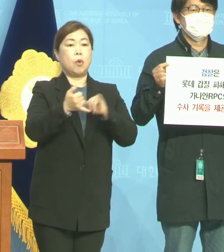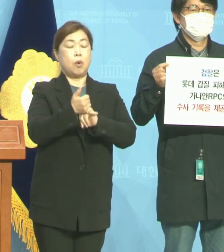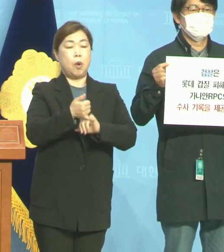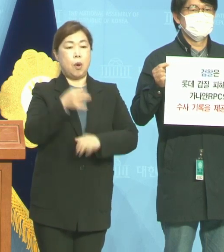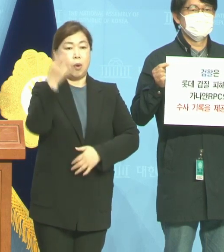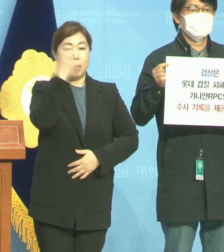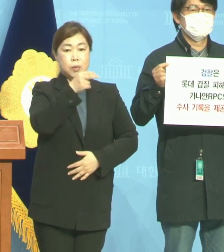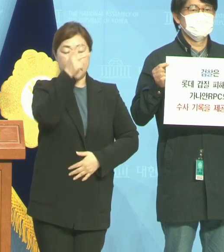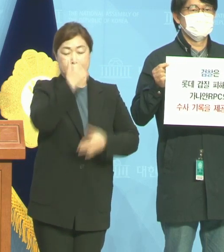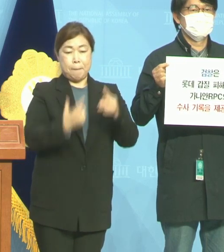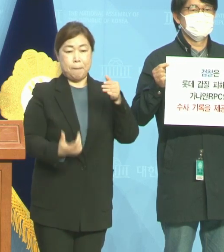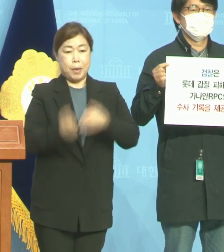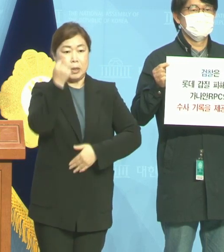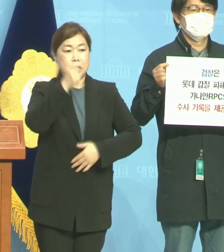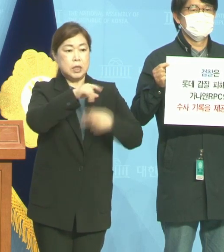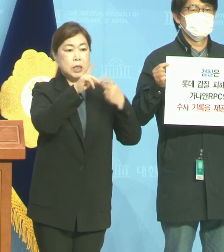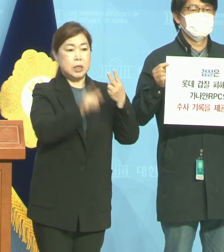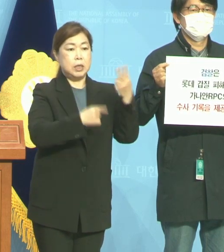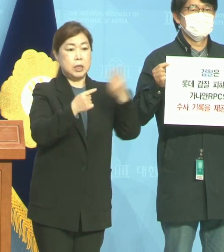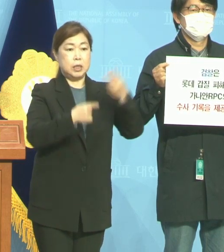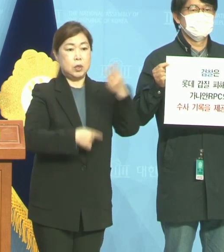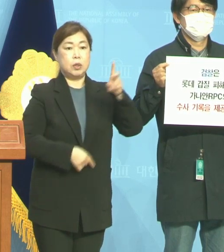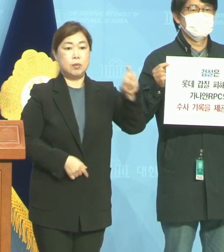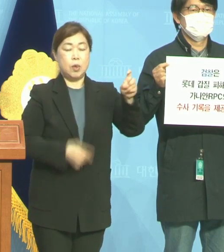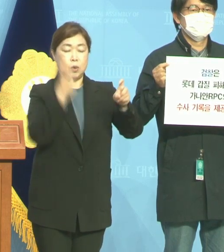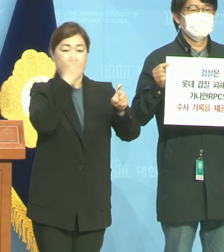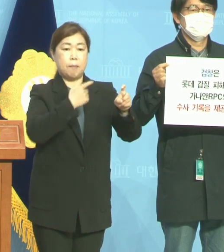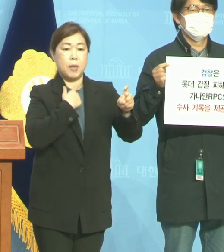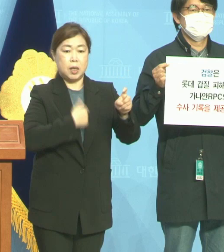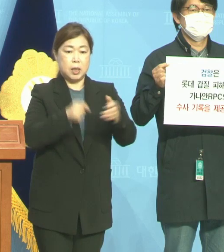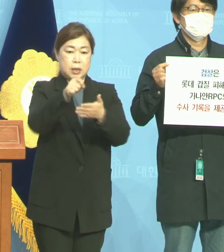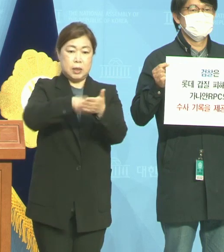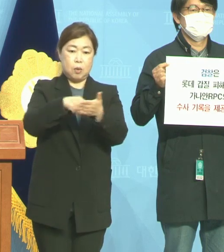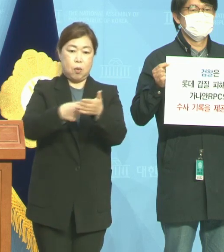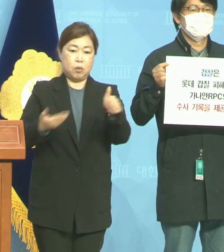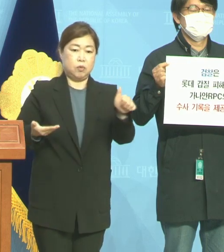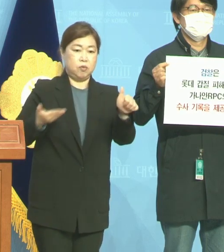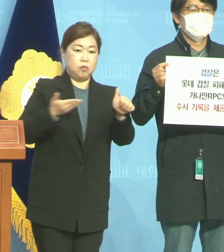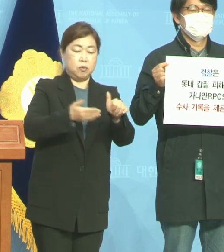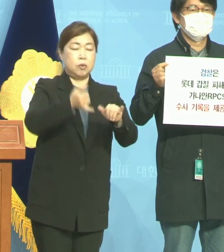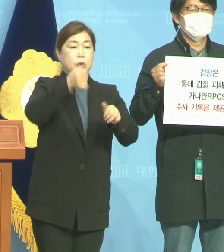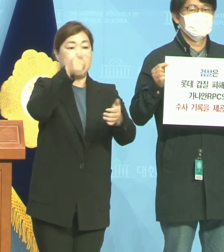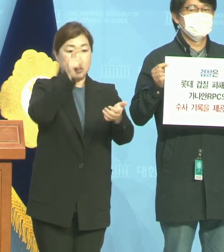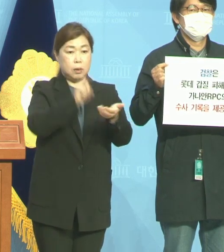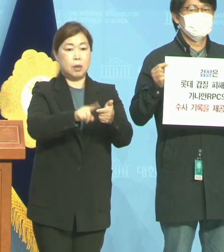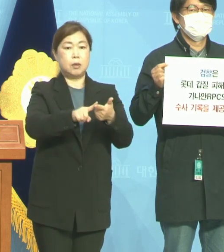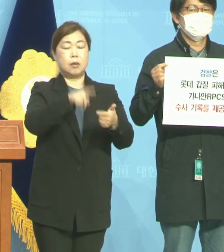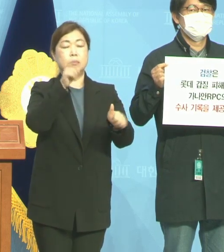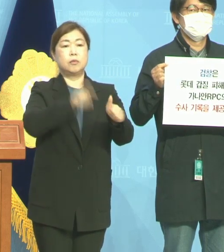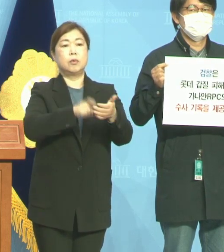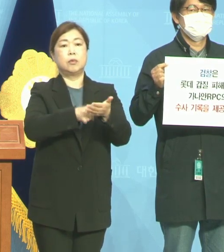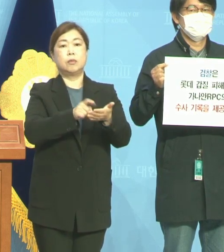하루빨리 2010년이 조사했던 사건 기록을 제공해 주실 것을 촉구합니다